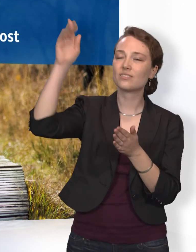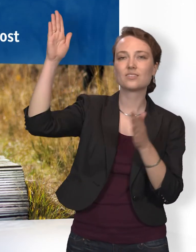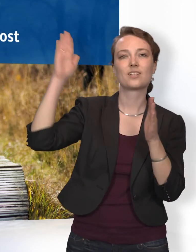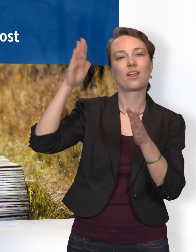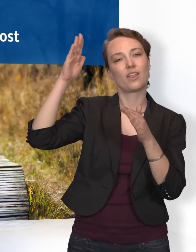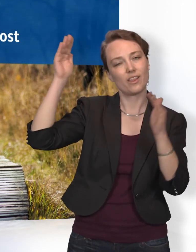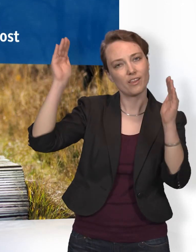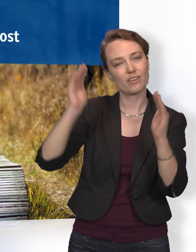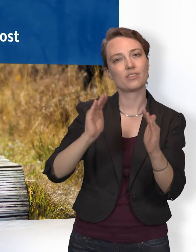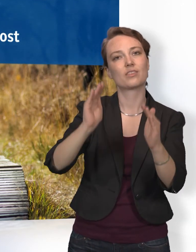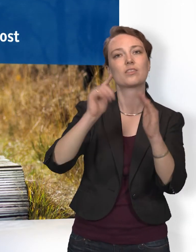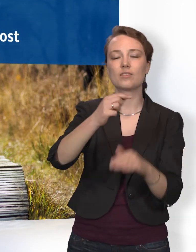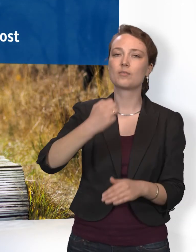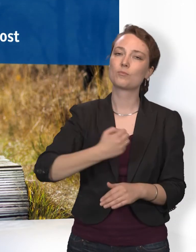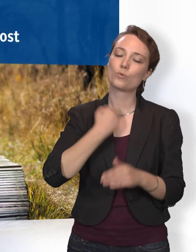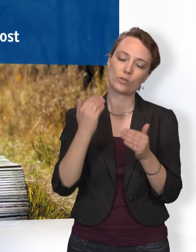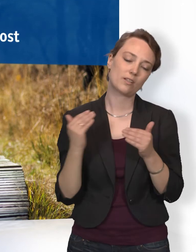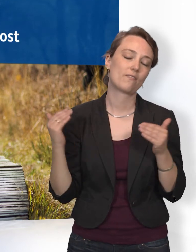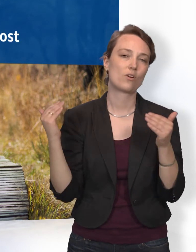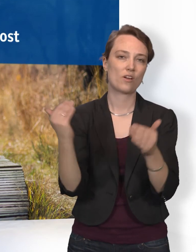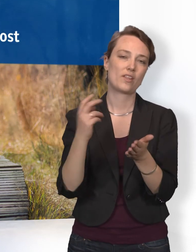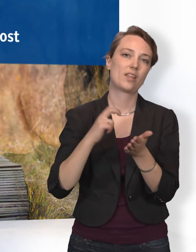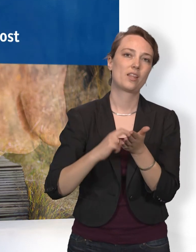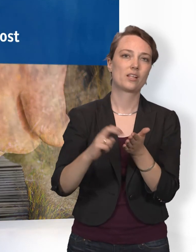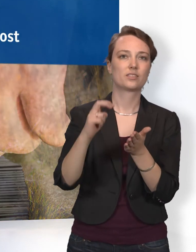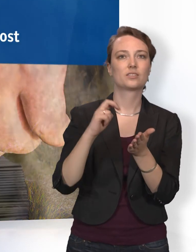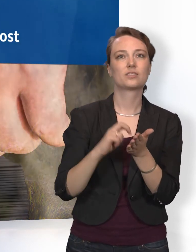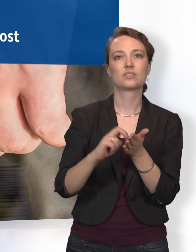Gottes Segen, geh ihn mutig vor.